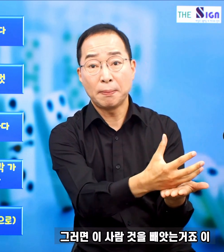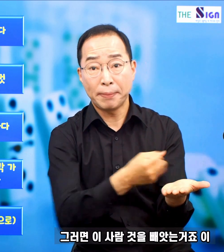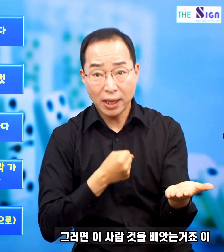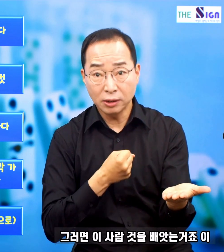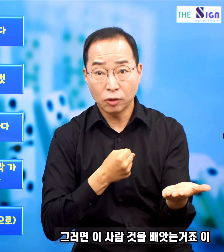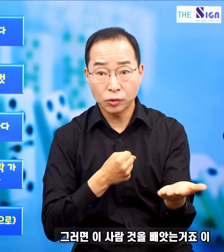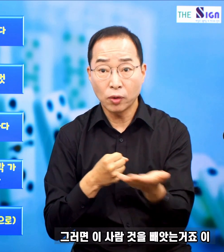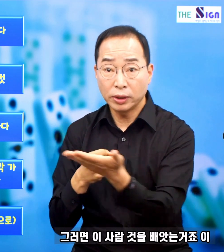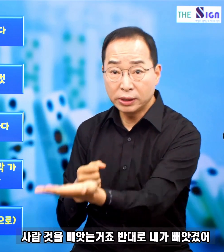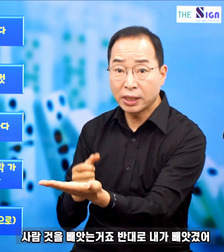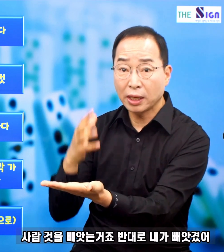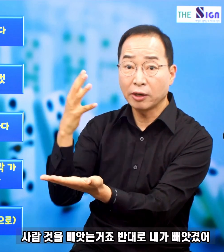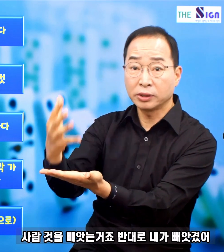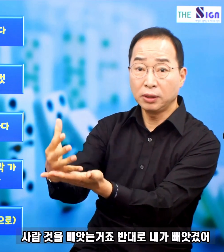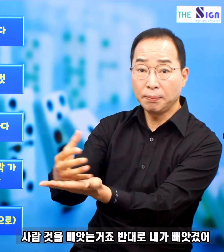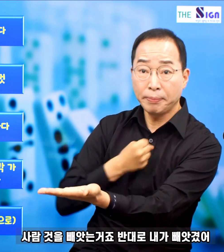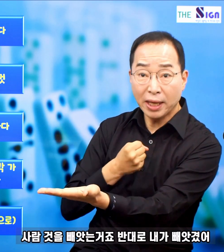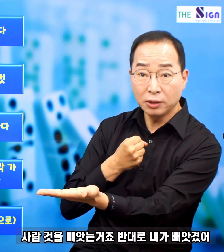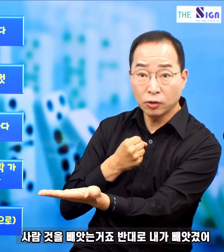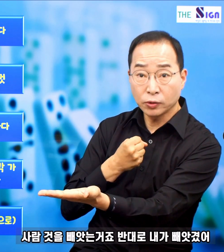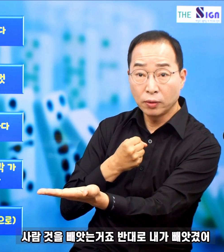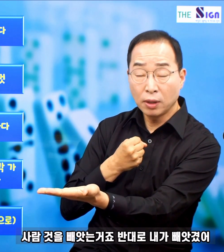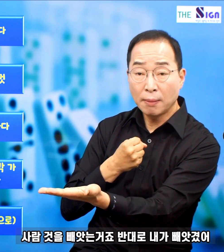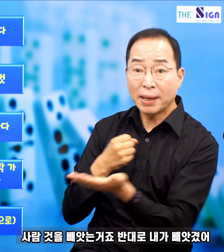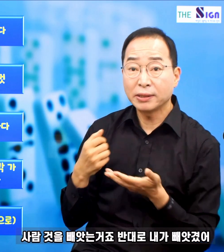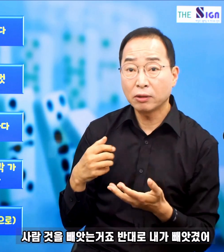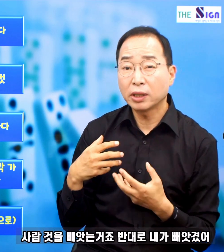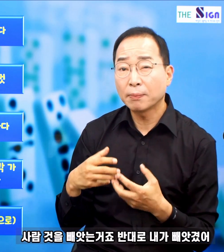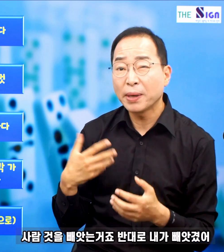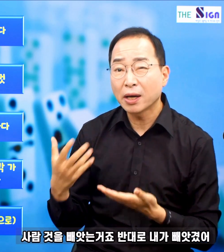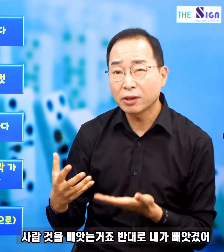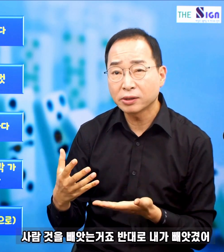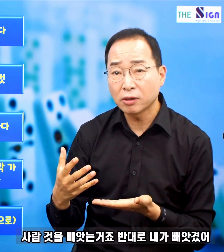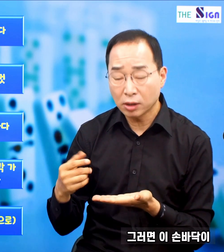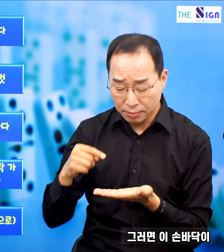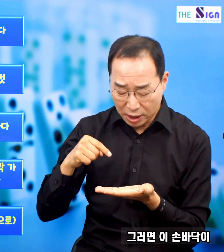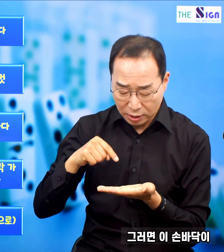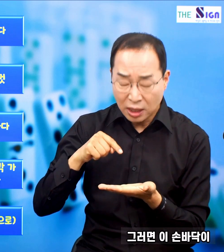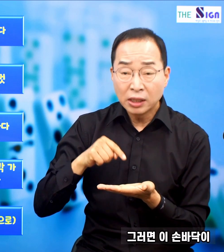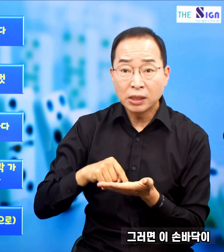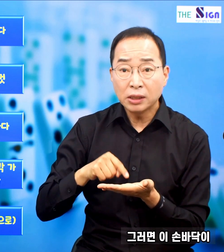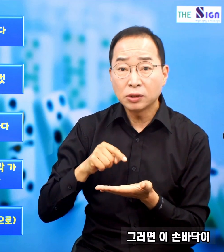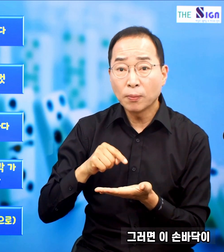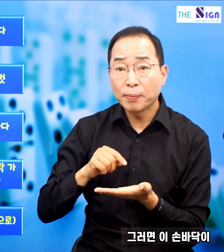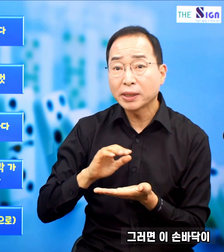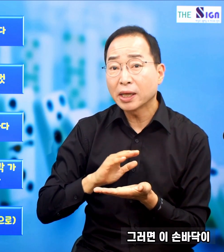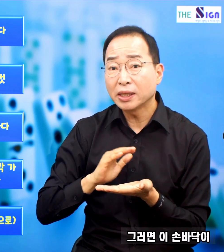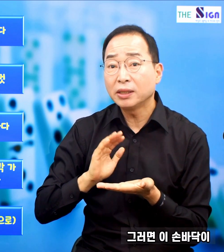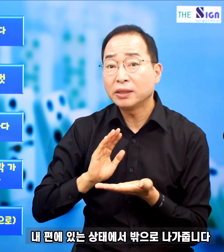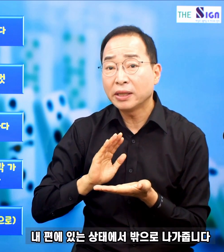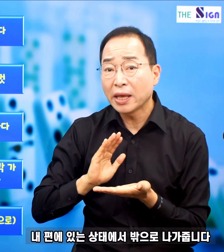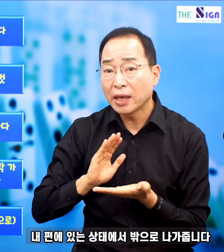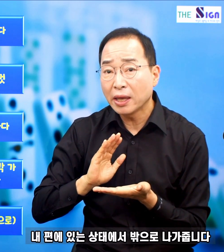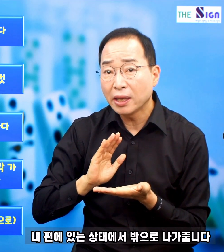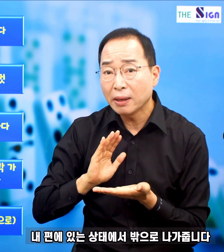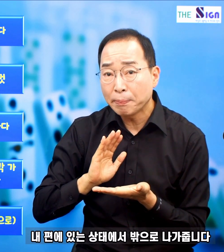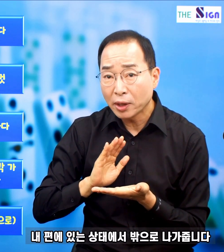빼앗는 거죠. 이 사람 것을 빼앗는 거죠. 반대로 내가 빼앗겼어 그러면 이 손바닥이 내 편에